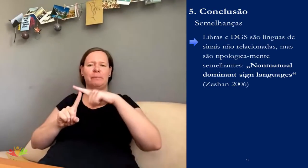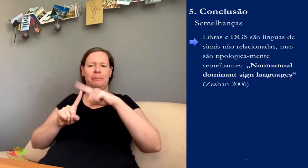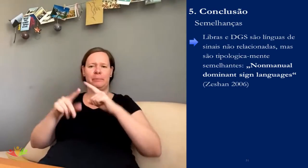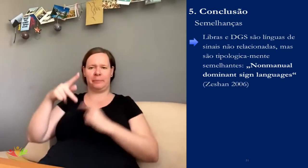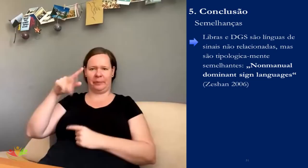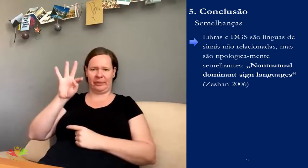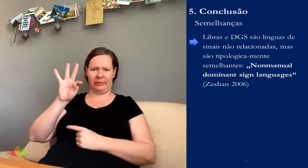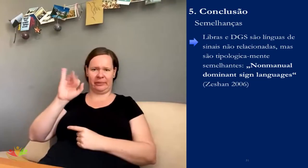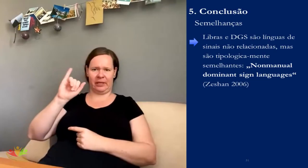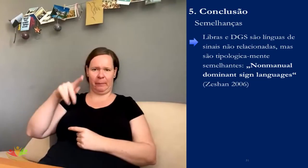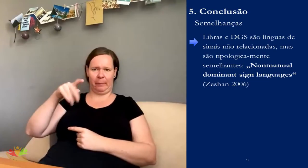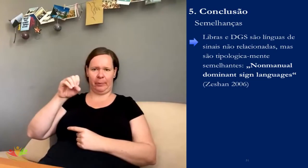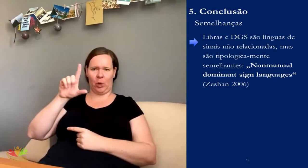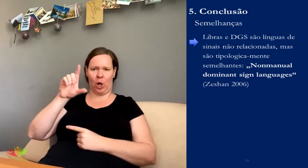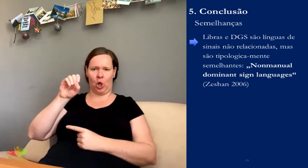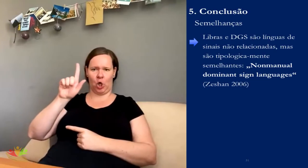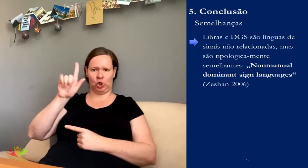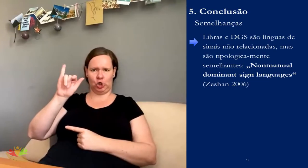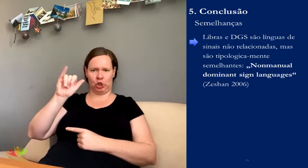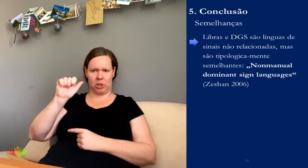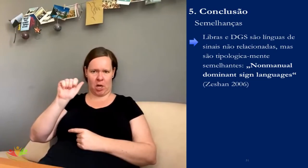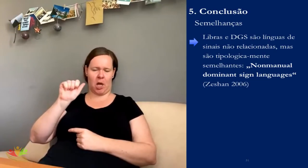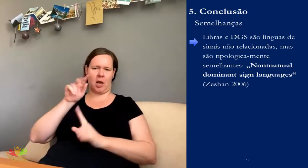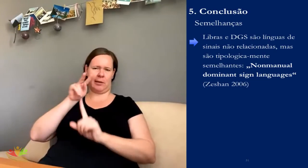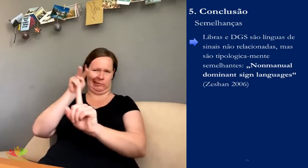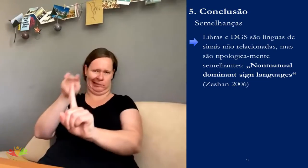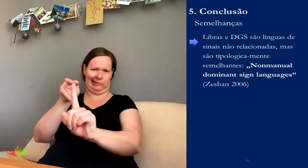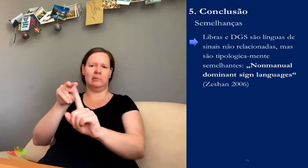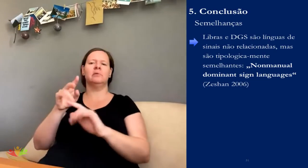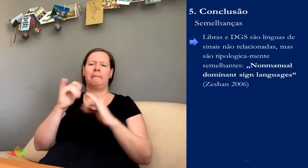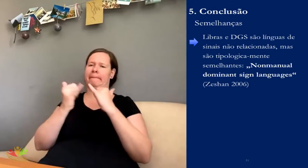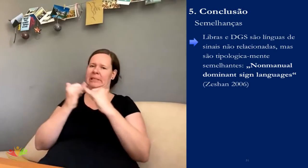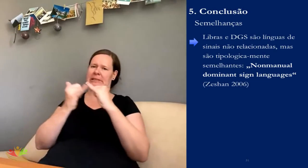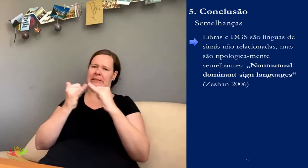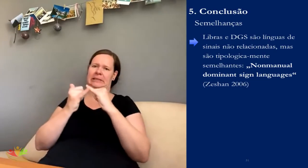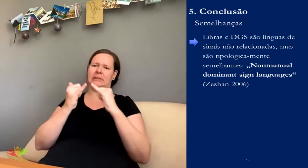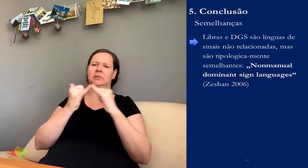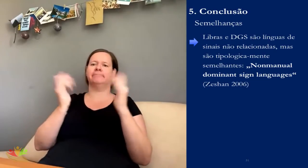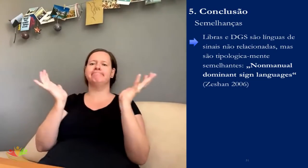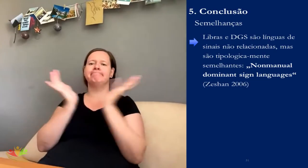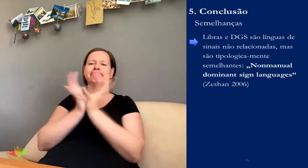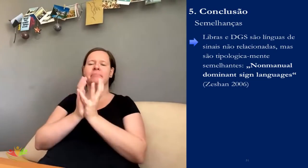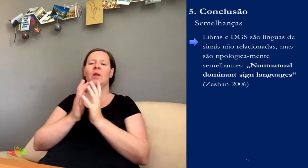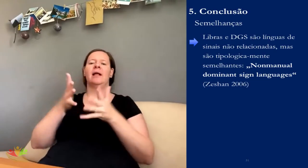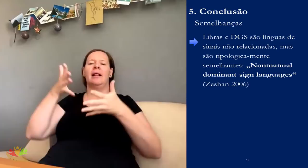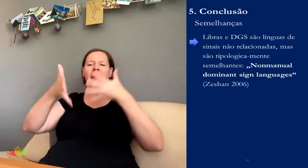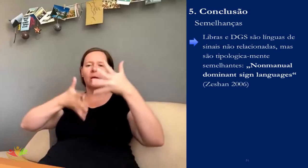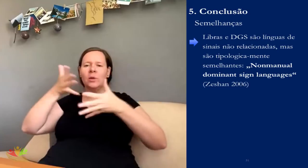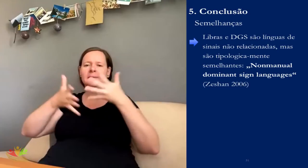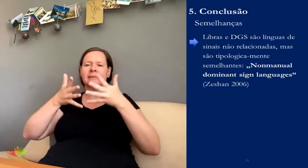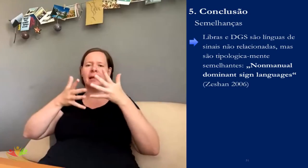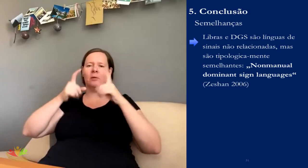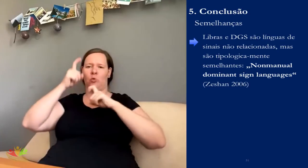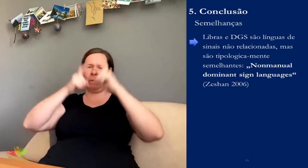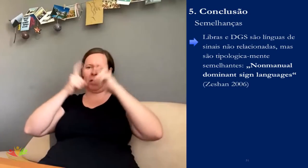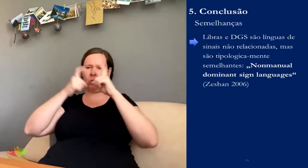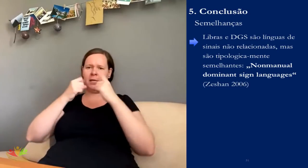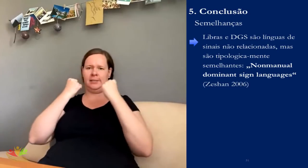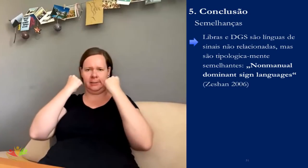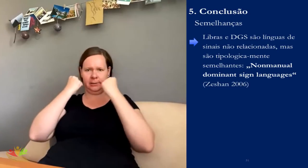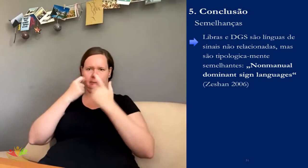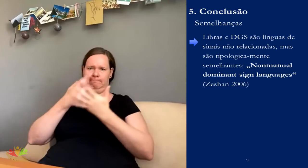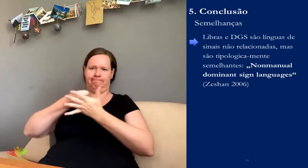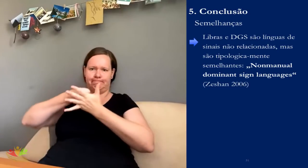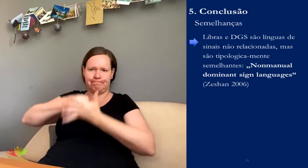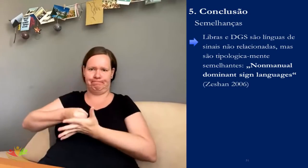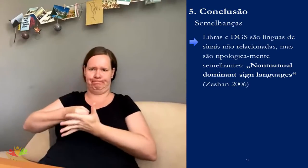produções. Então é por isso que, observando a tipologia de língua de sinais, parece que ambas as línguas de sinais